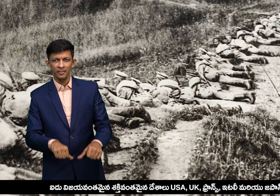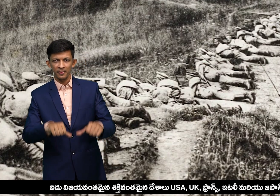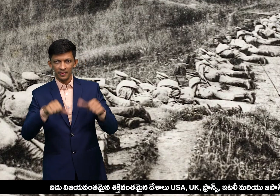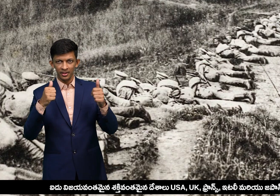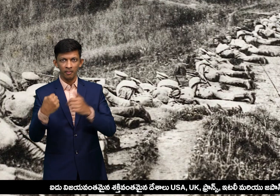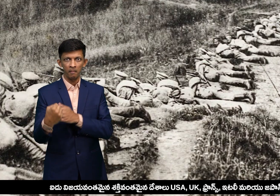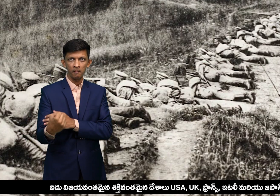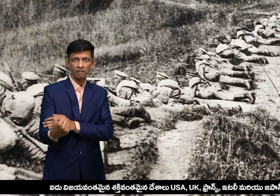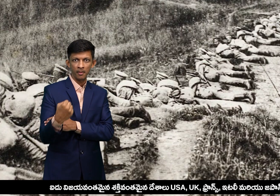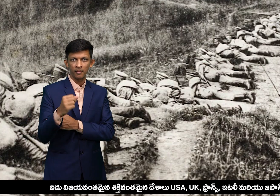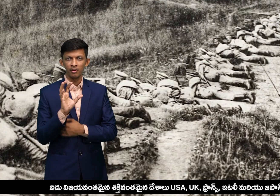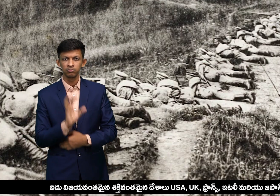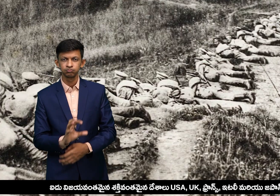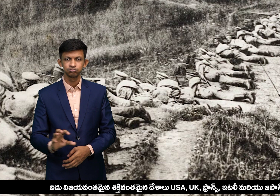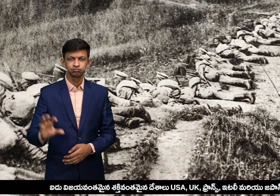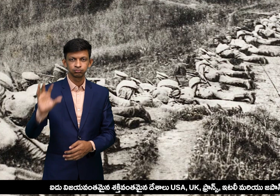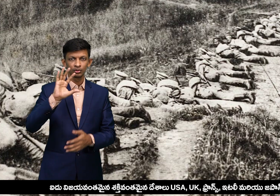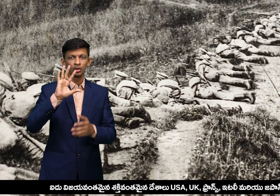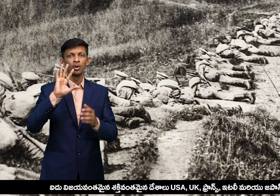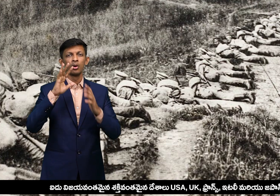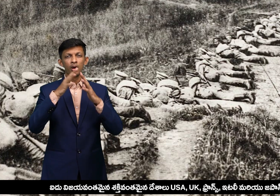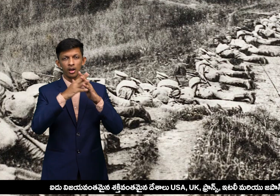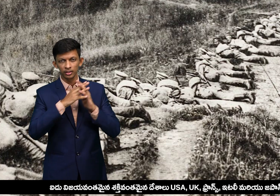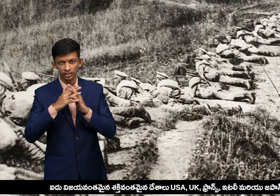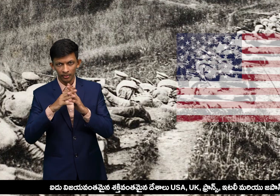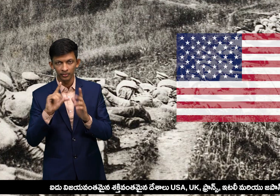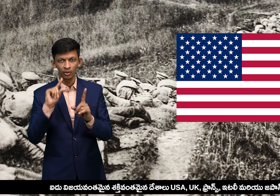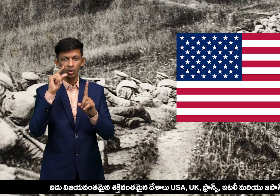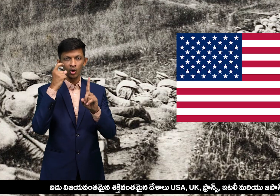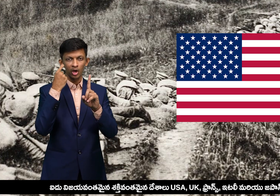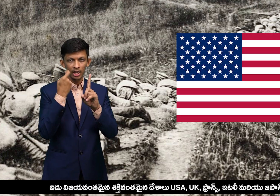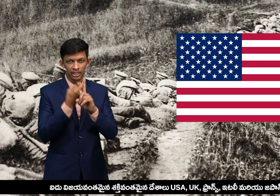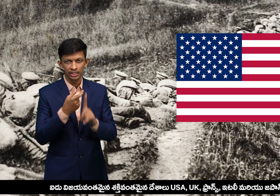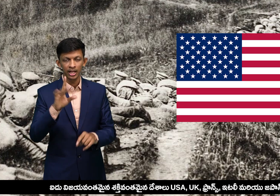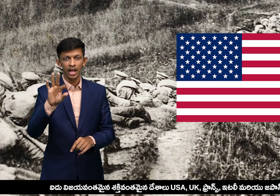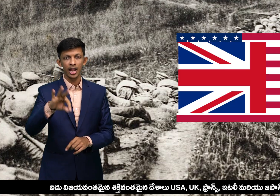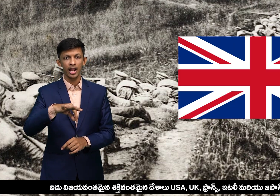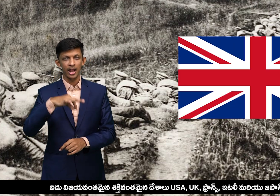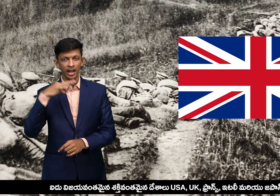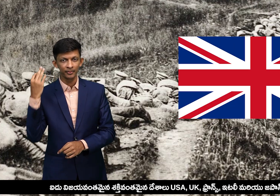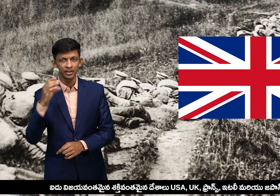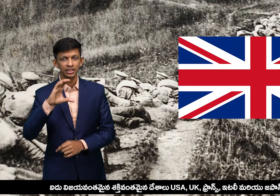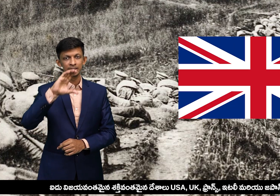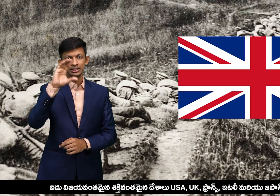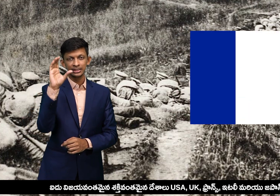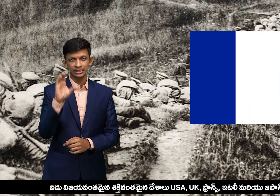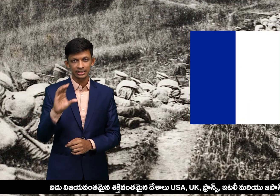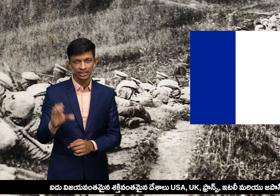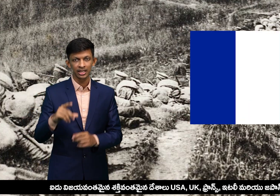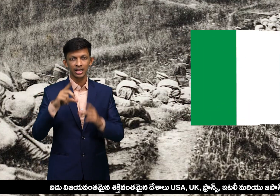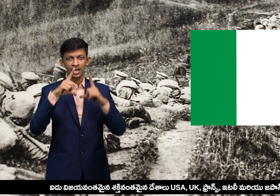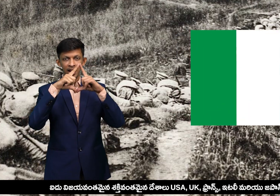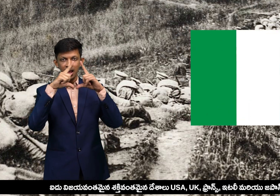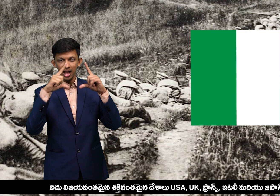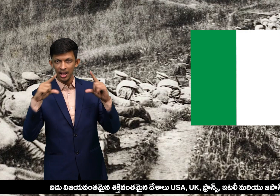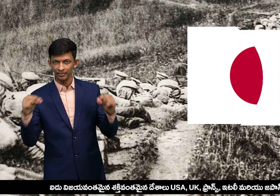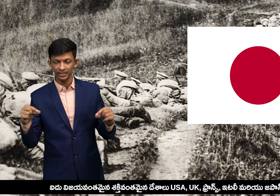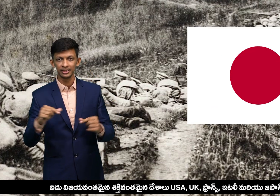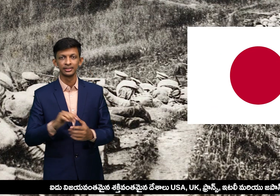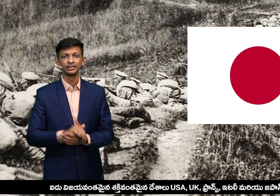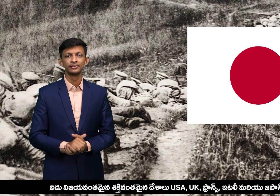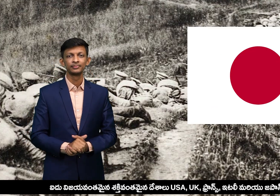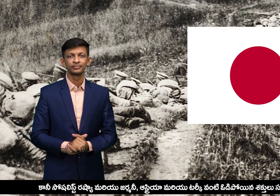ఐదు విజయవంతమైన శక్తివంతమైన దేశాలు యుఎస్ఏ, యూకే, ఫ్రాన్స్, ఇటలీ మరియు జపాన్ ఈ